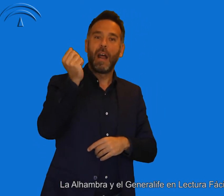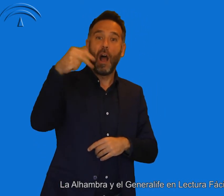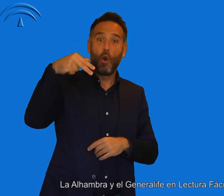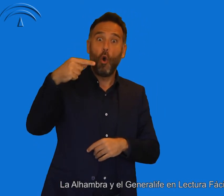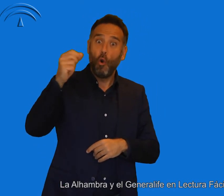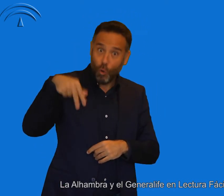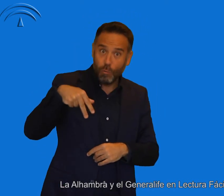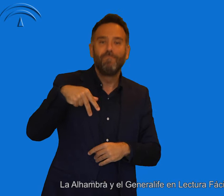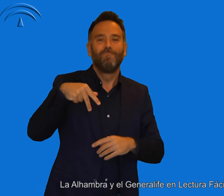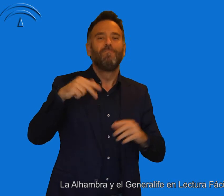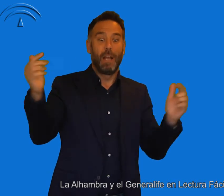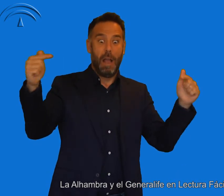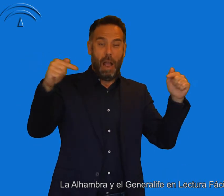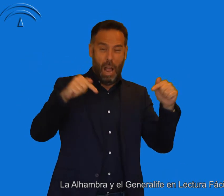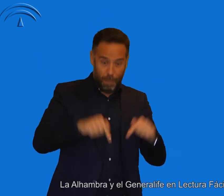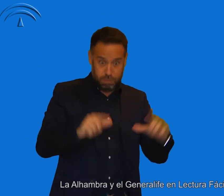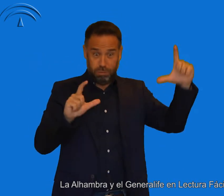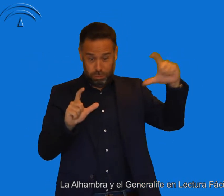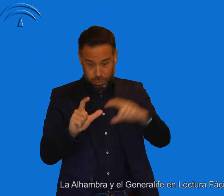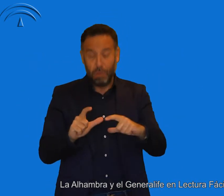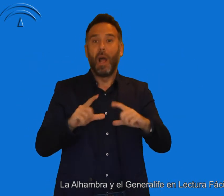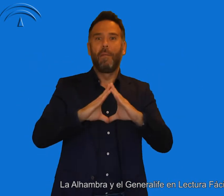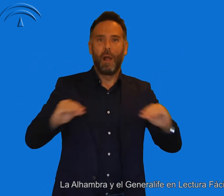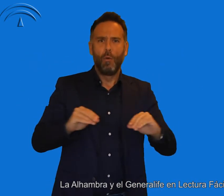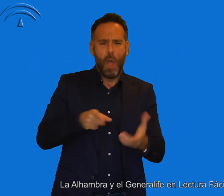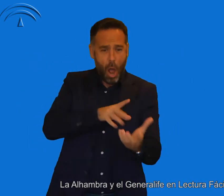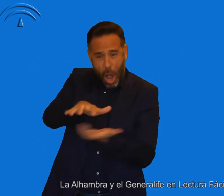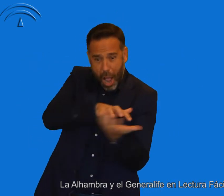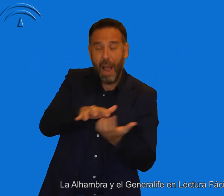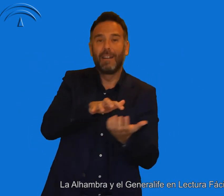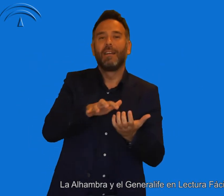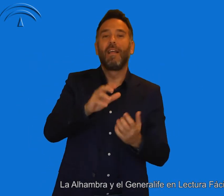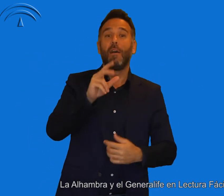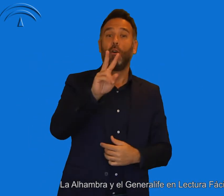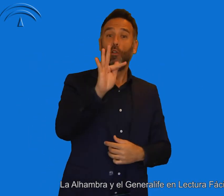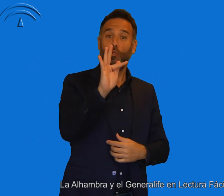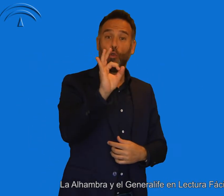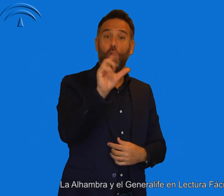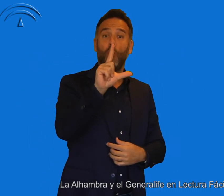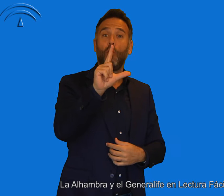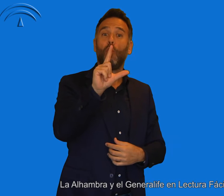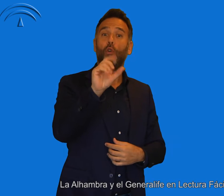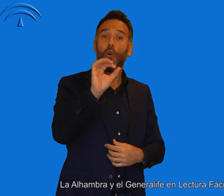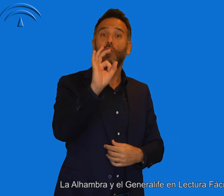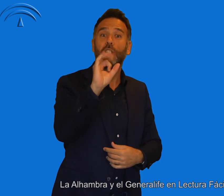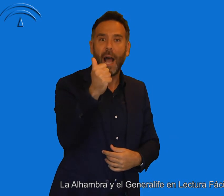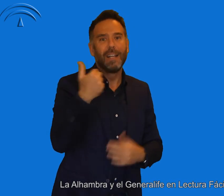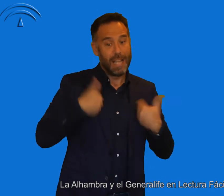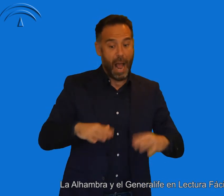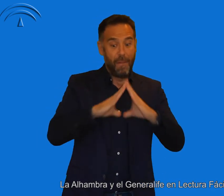Andalucía. Vencieron en la batalla de las Navas de Tolosa y conquistaron gran parte de Andalucía.